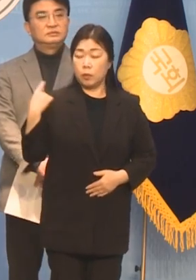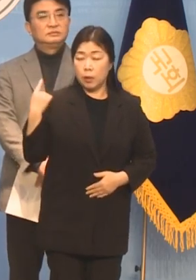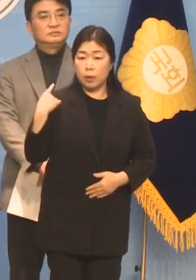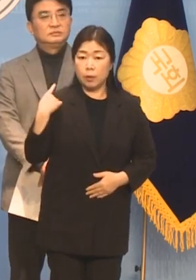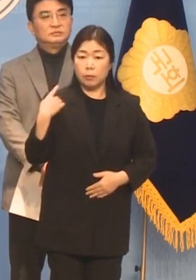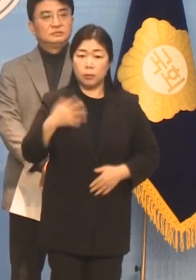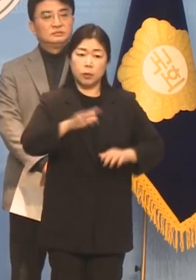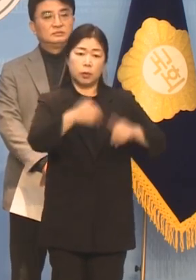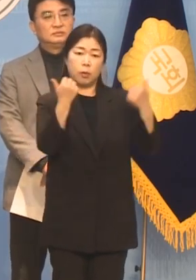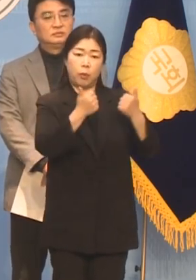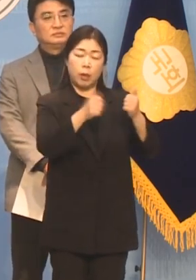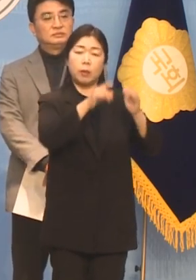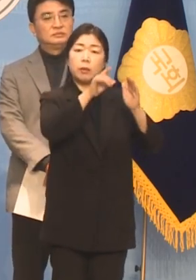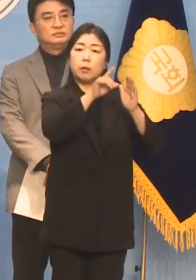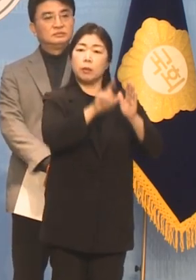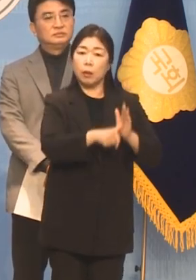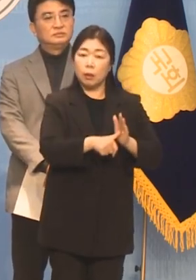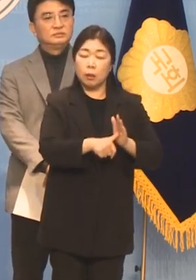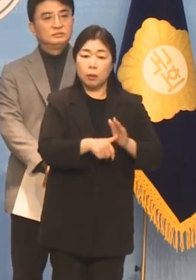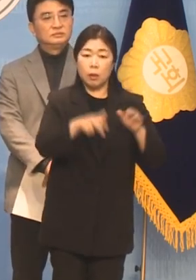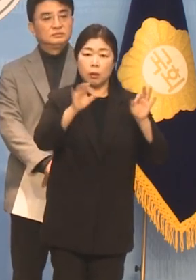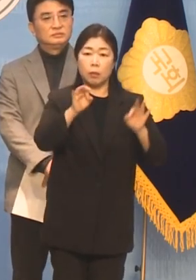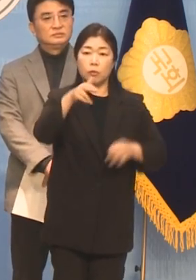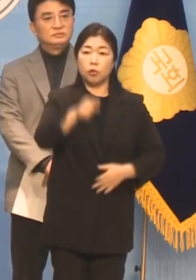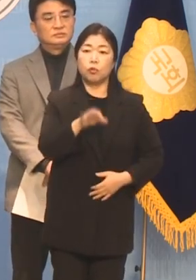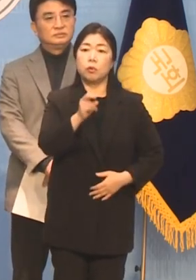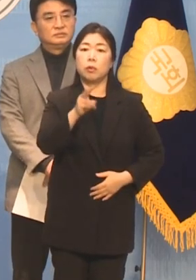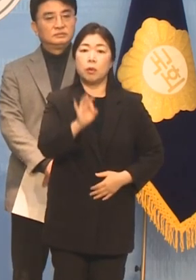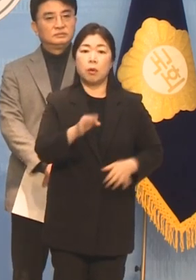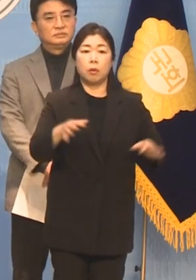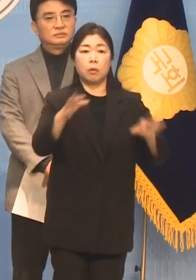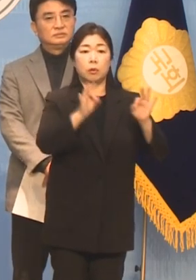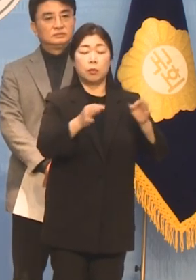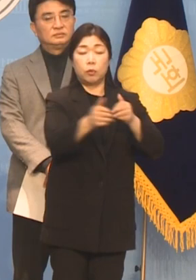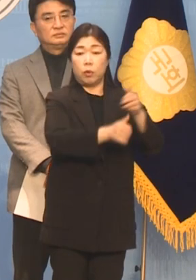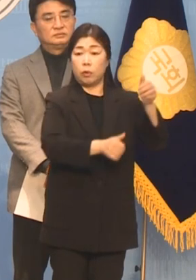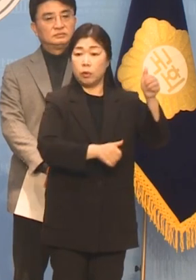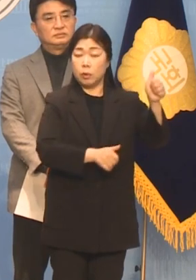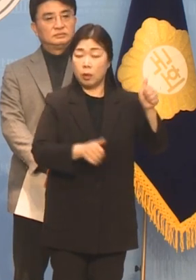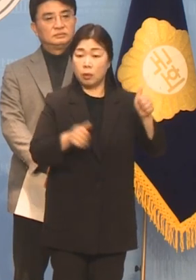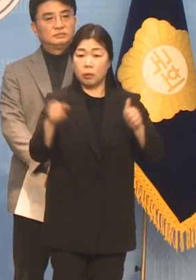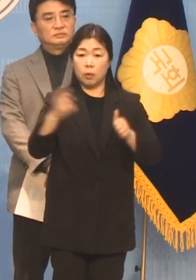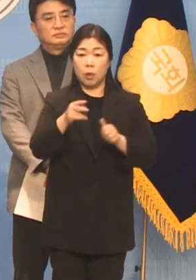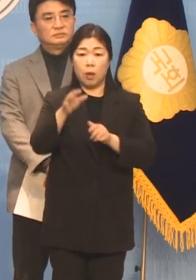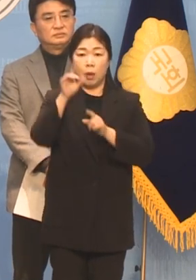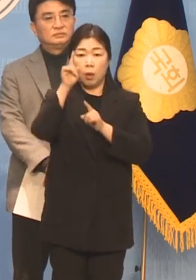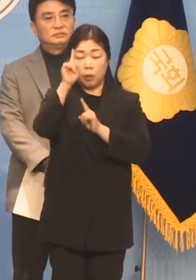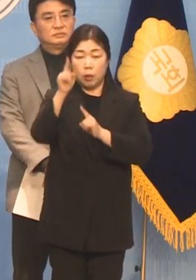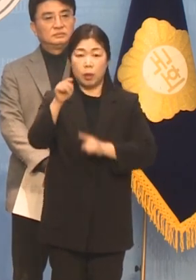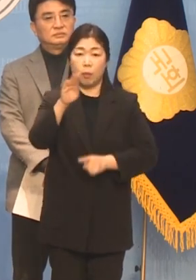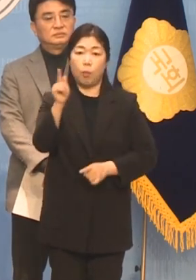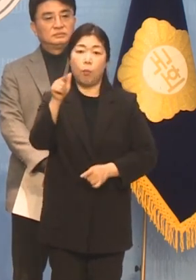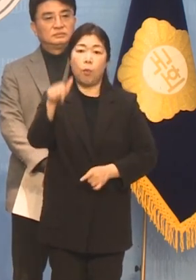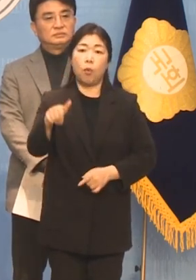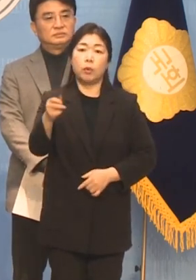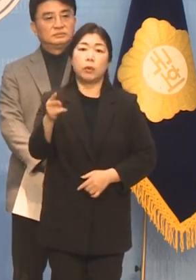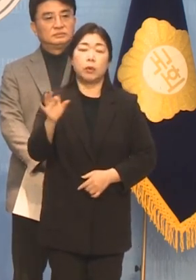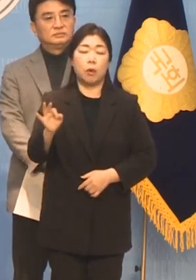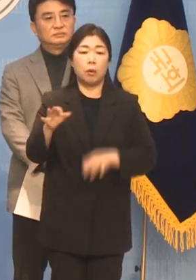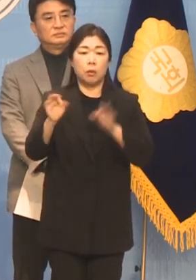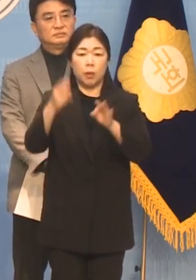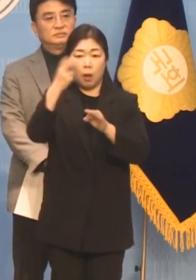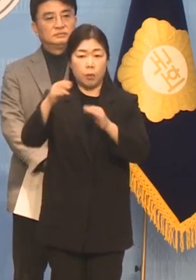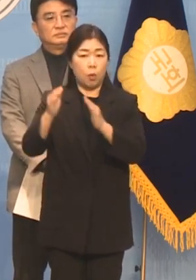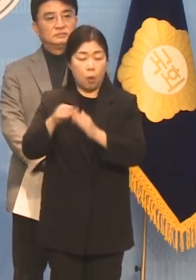정무위 전체회의에서 김주영 금융위원회 위원장과 이복현 금융감독원 원장을 대상으로 이번